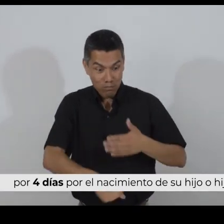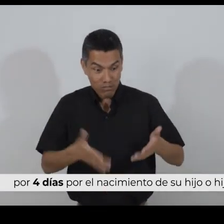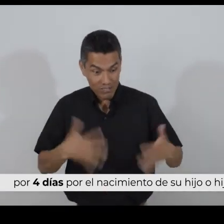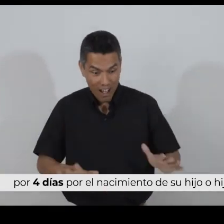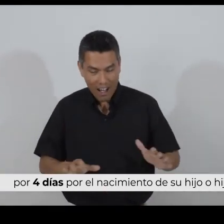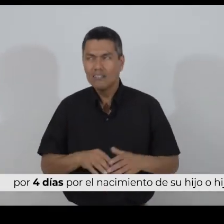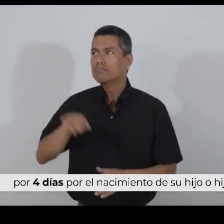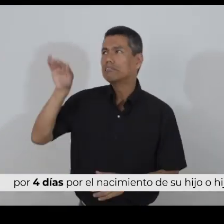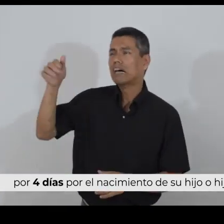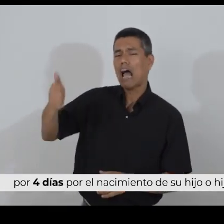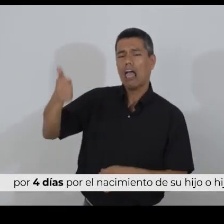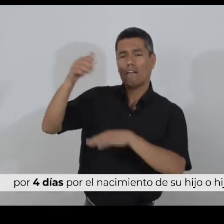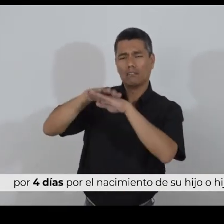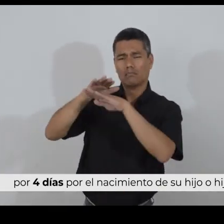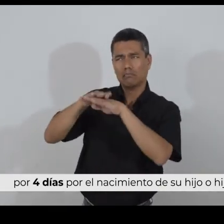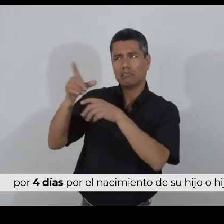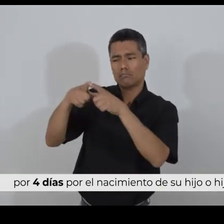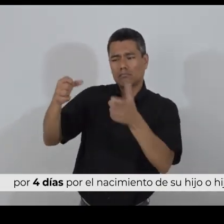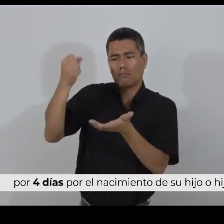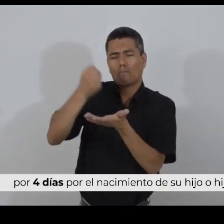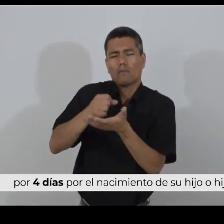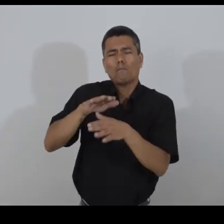hijo o hija. Todo el niño, papá.